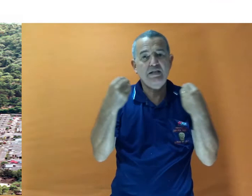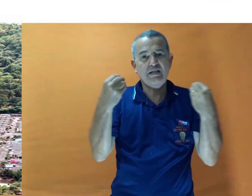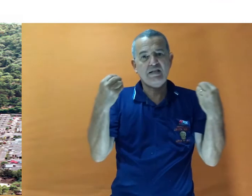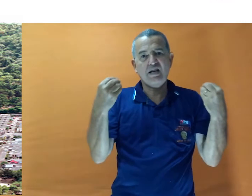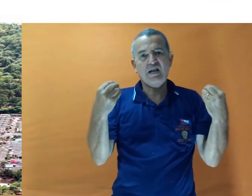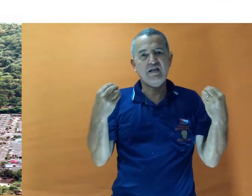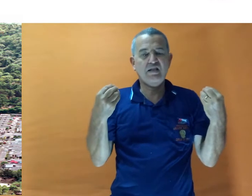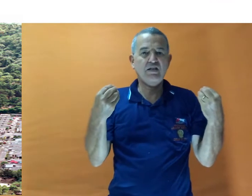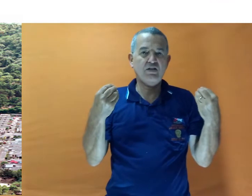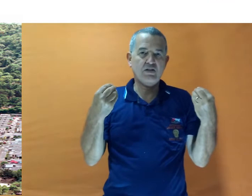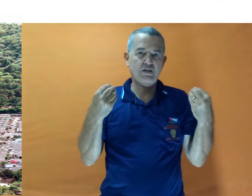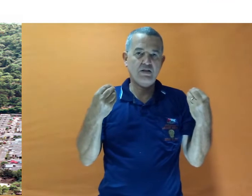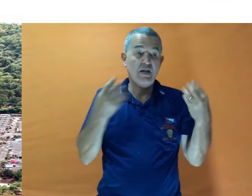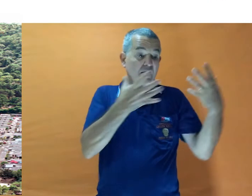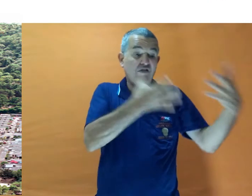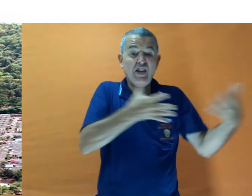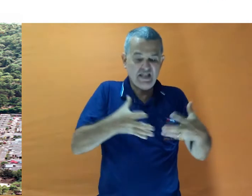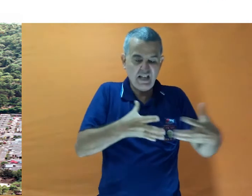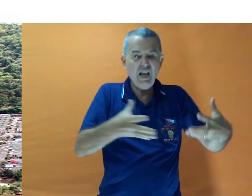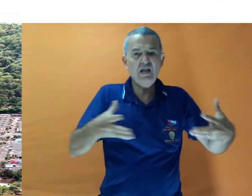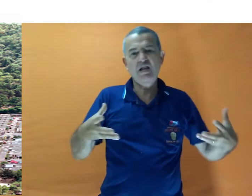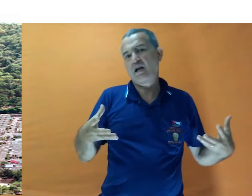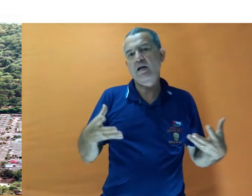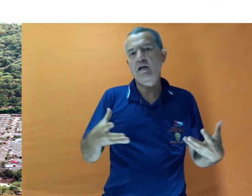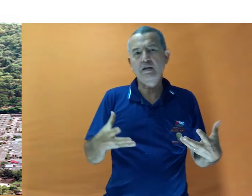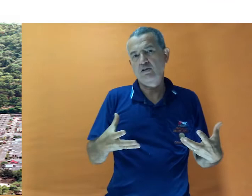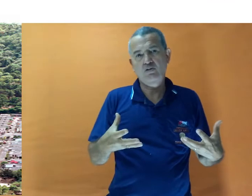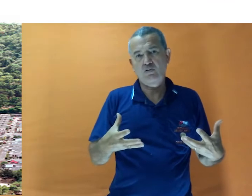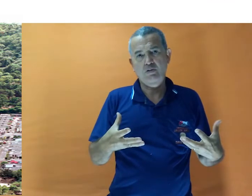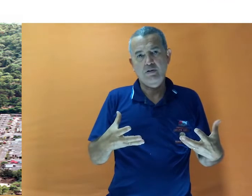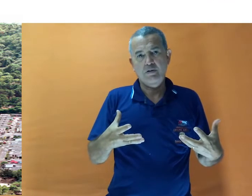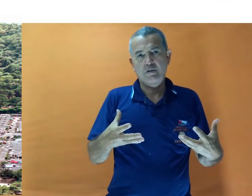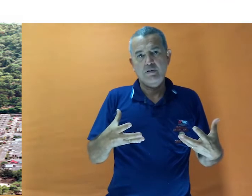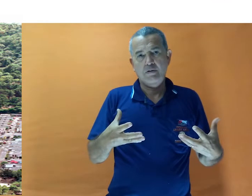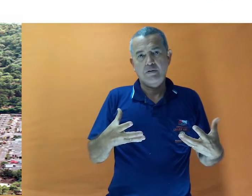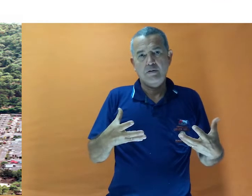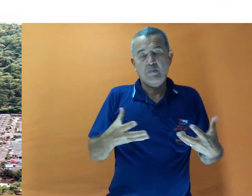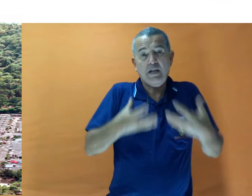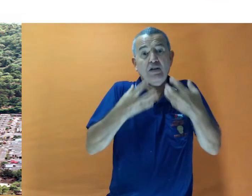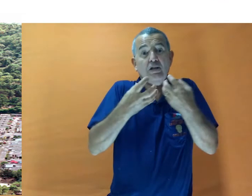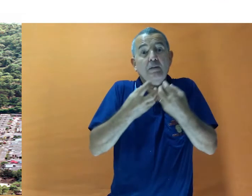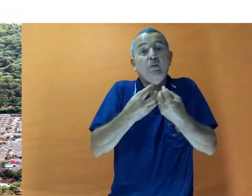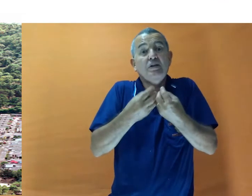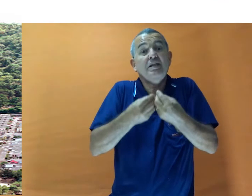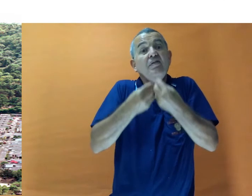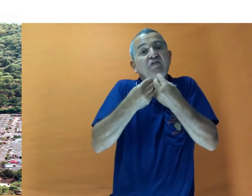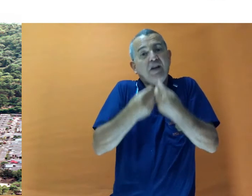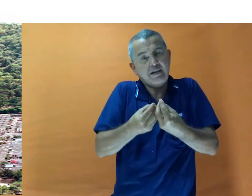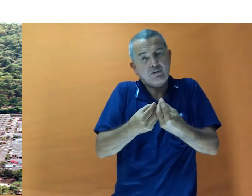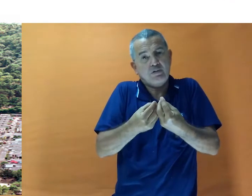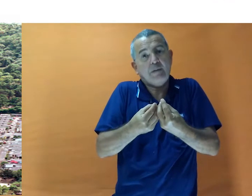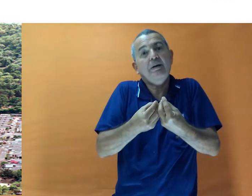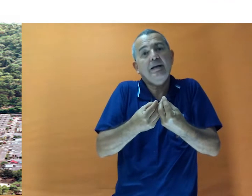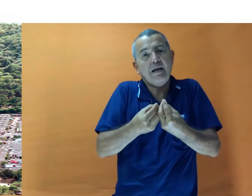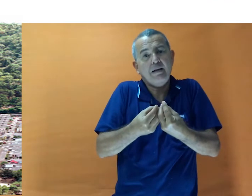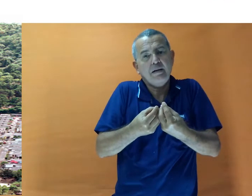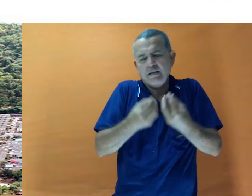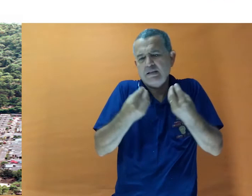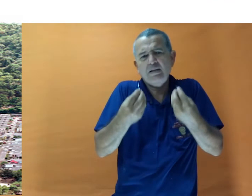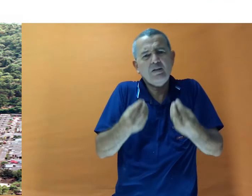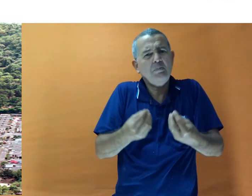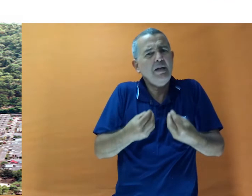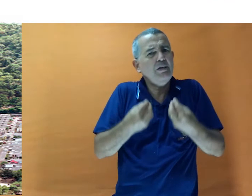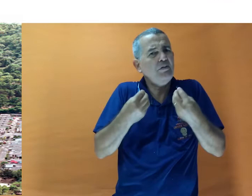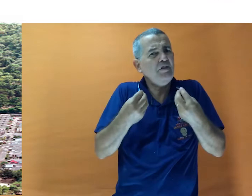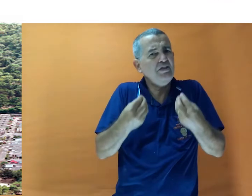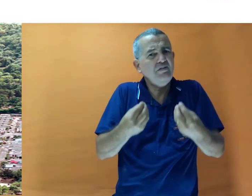Eu preciso ter todas essas características. Fé cênica é isto. Para que a gente possa, de